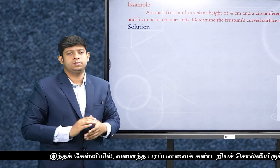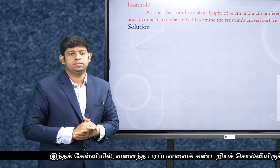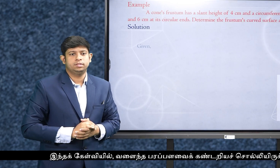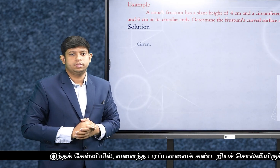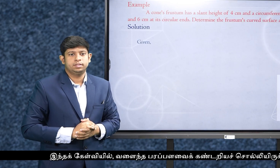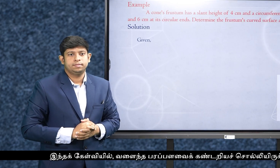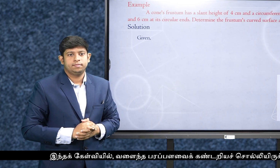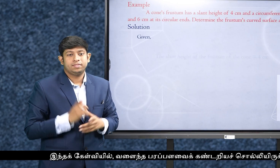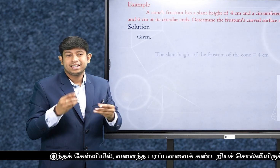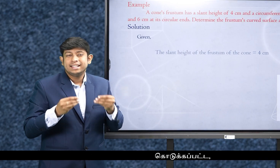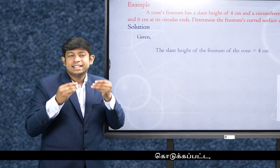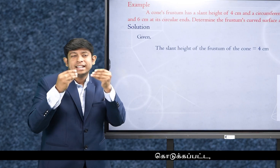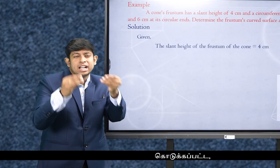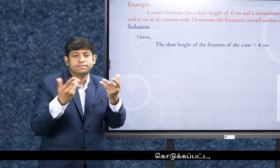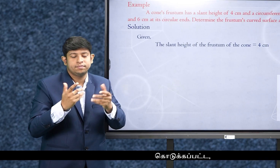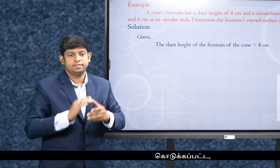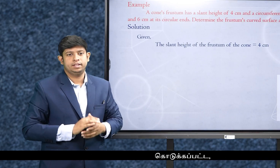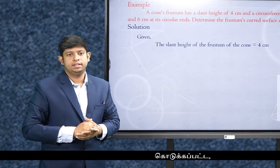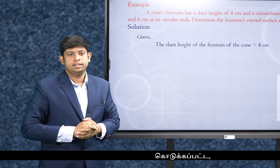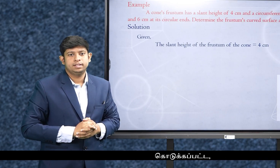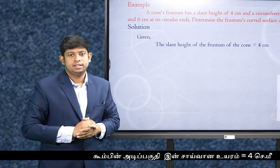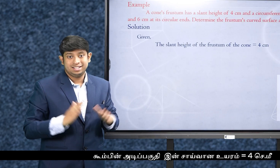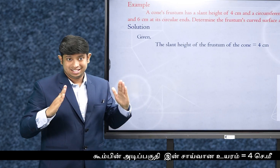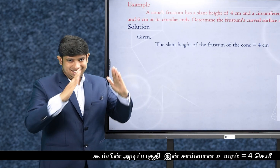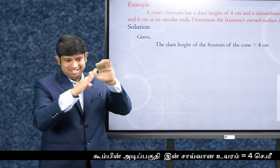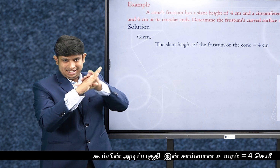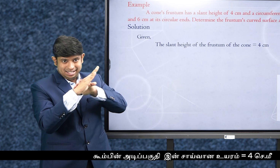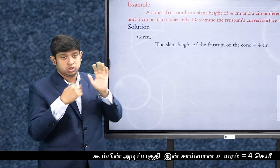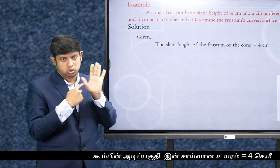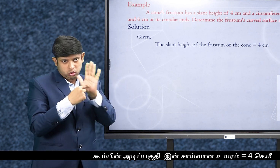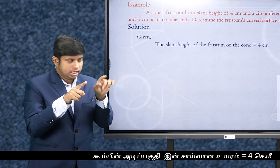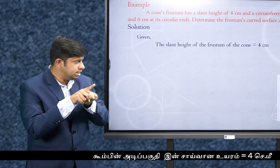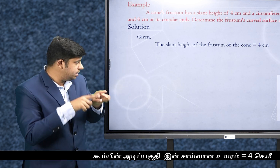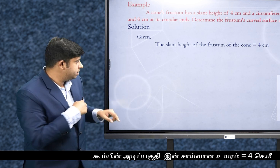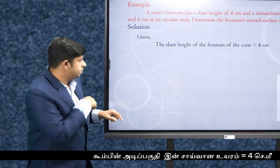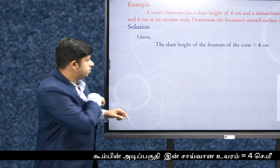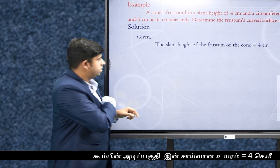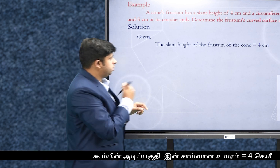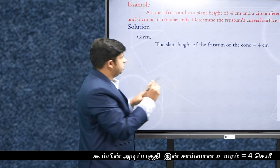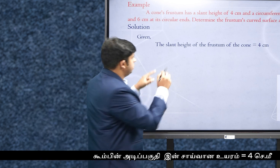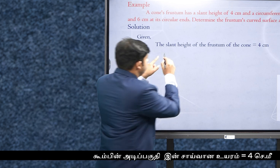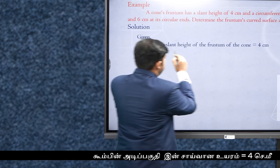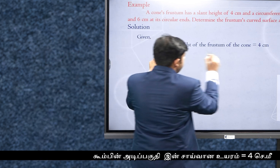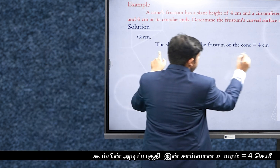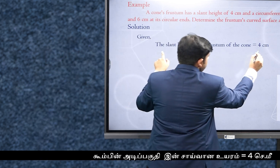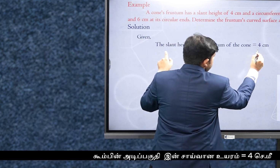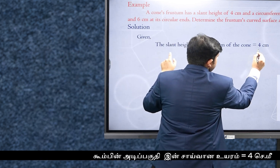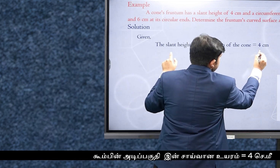சொல்லியிருக்கிறார்கள். கொடுக்கப்பட்ட கூம்பின் அடிகண்டமின் சாய்வான உயரம் ஈடு 4